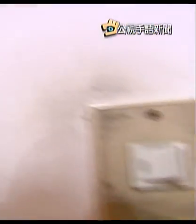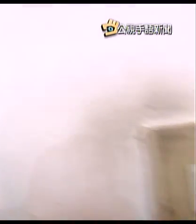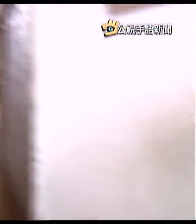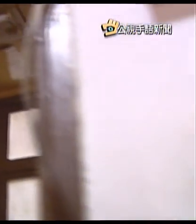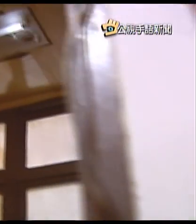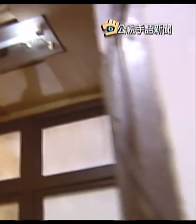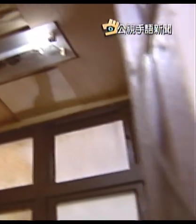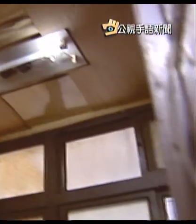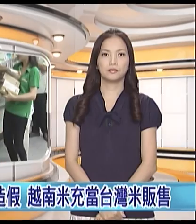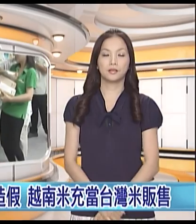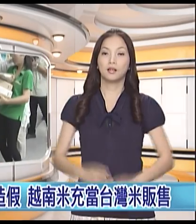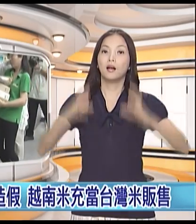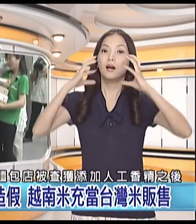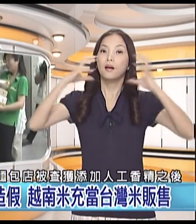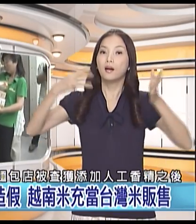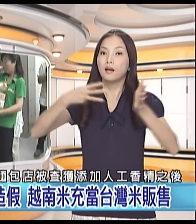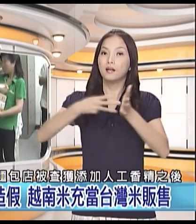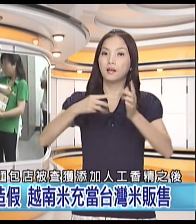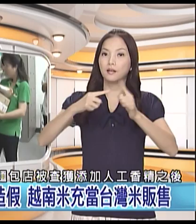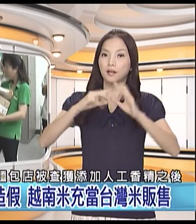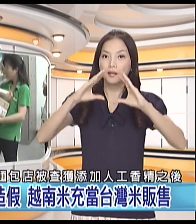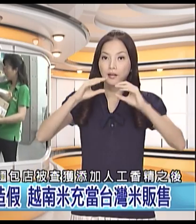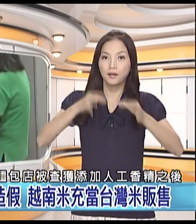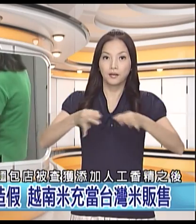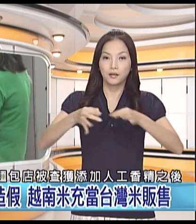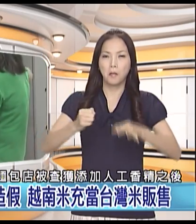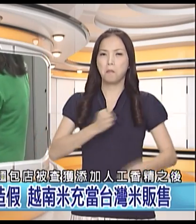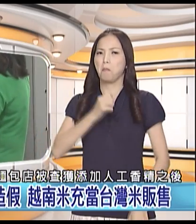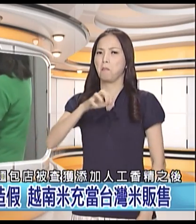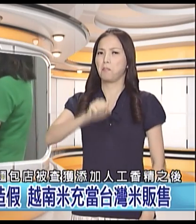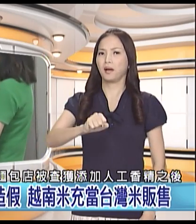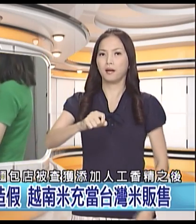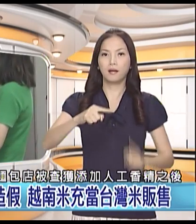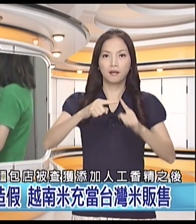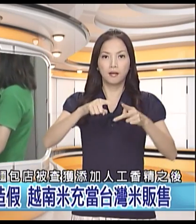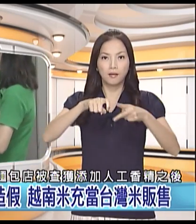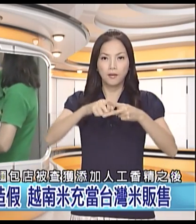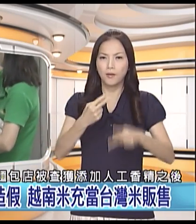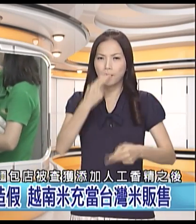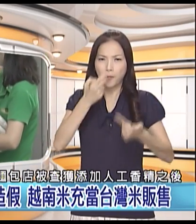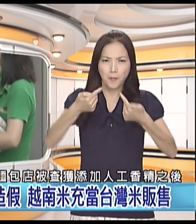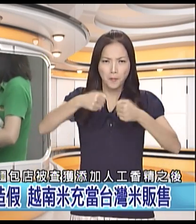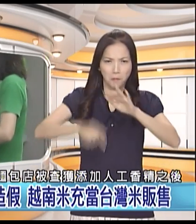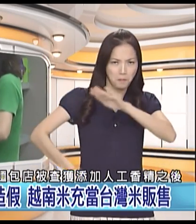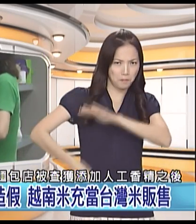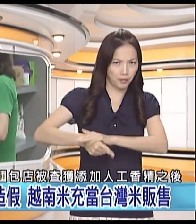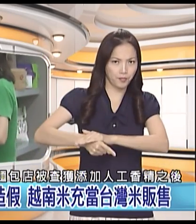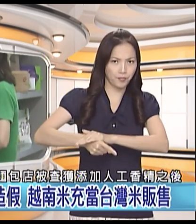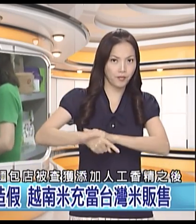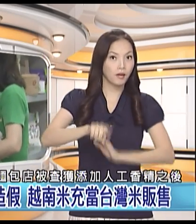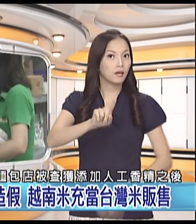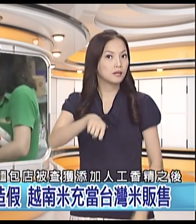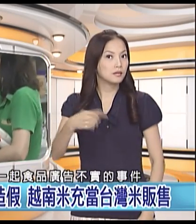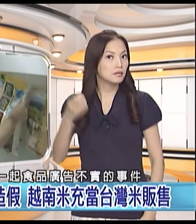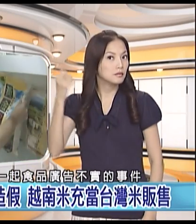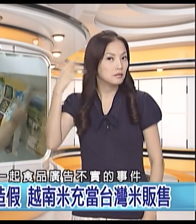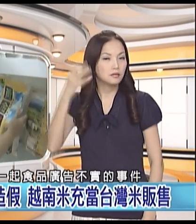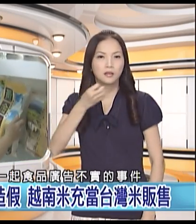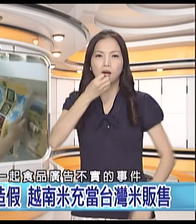道。 在胖达人面包店被查获添加人工香精之后，又传出了另